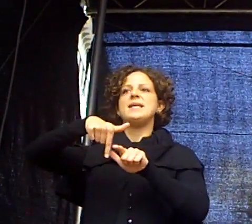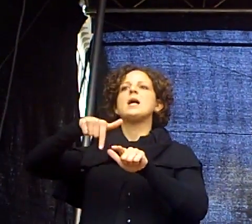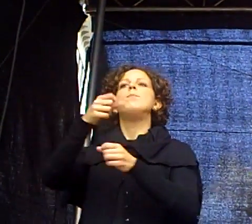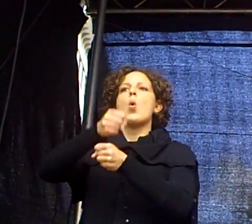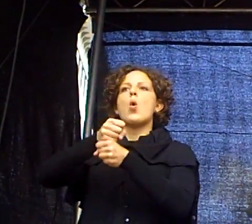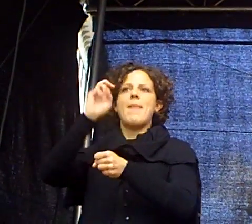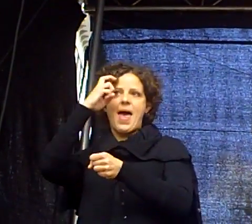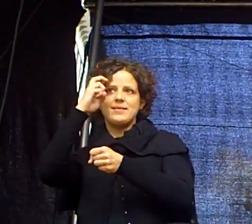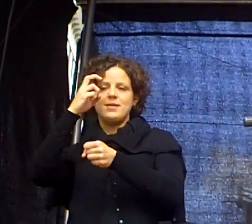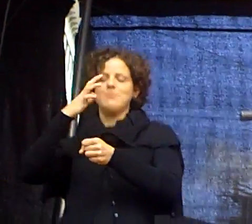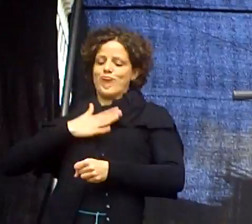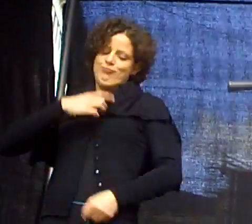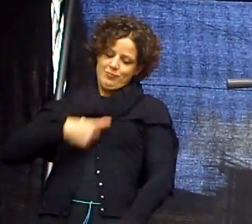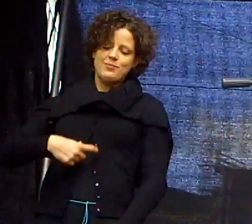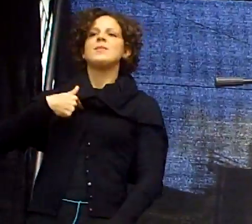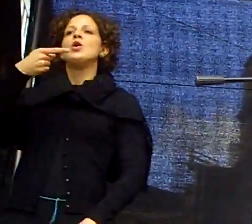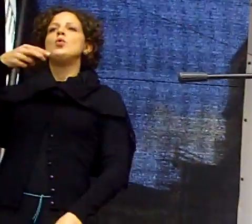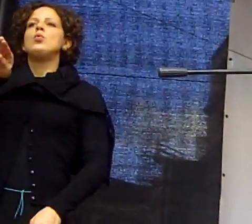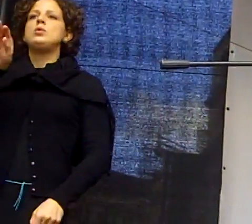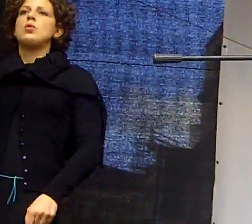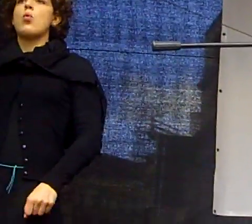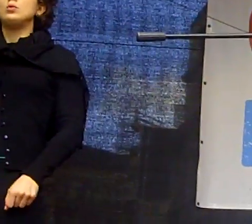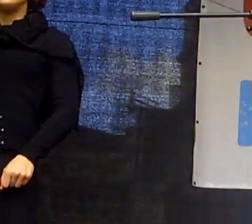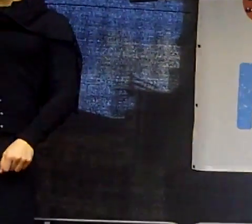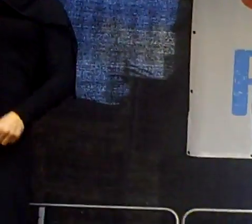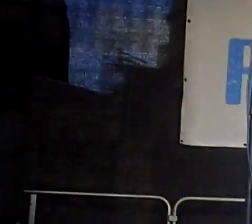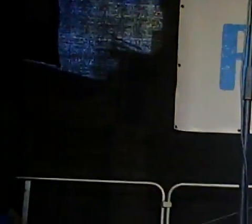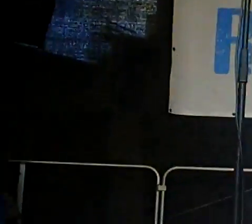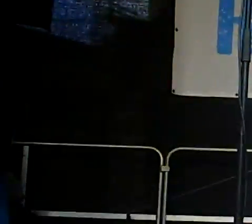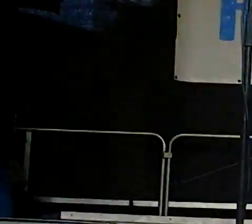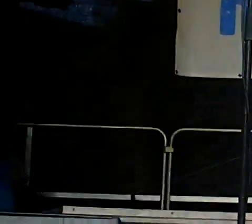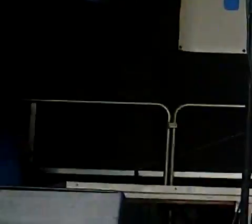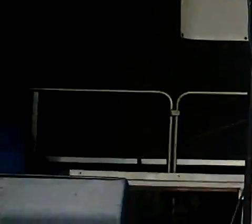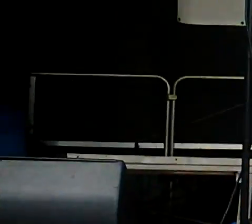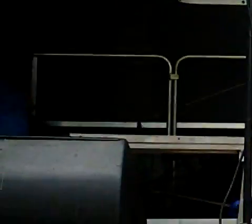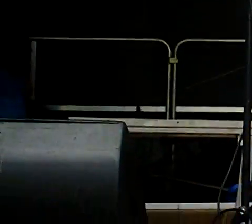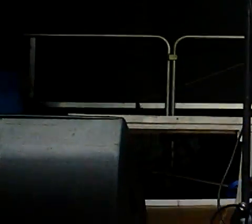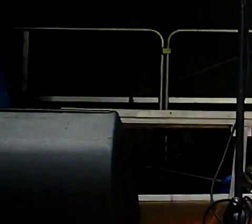meine Person, ich heiße Gudrun Müller und stelle mich hiermit jetzt auch euch vor.